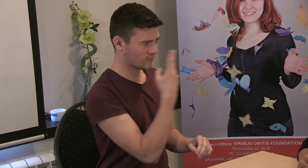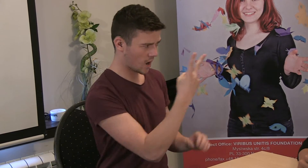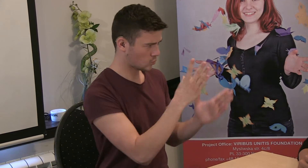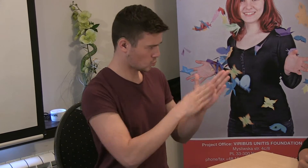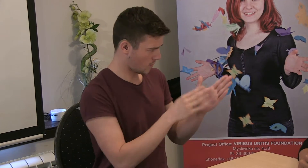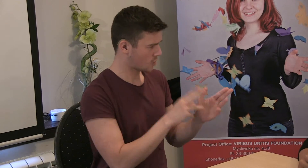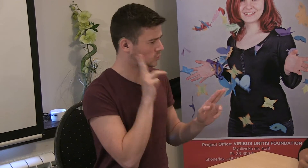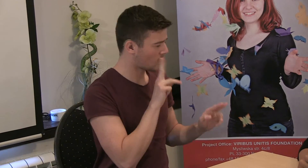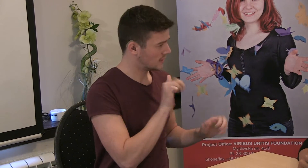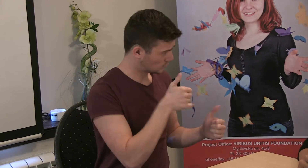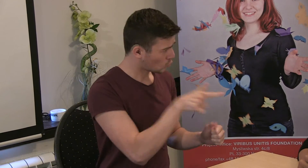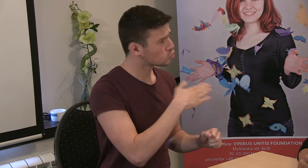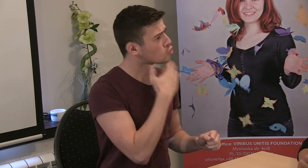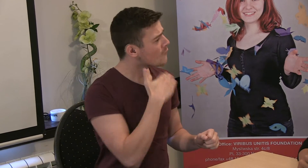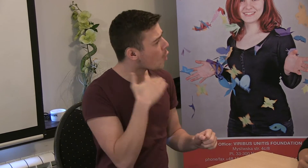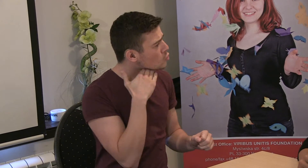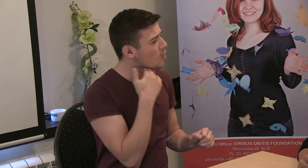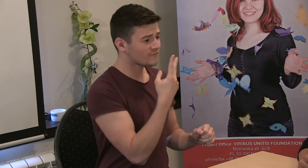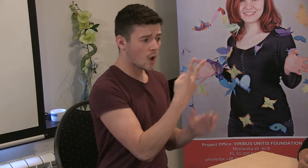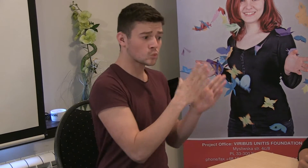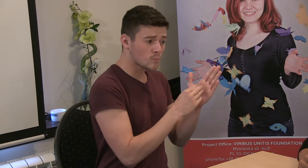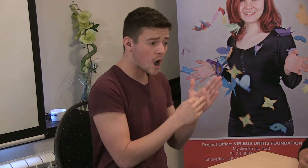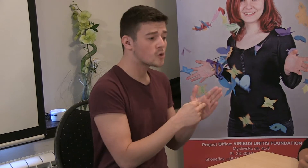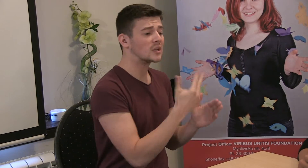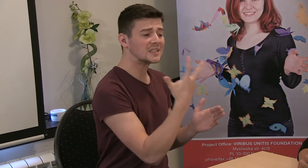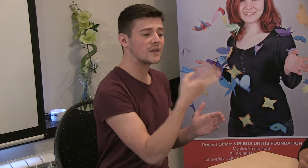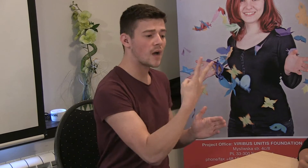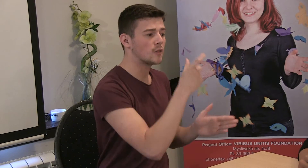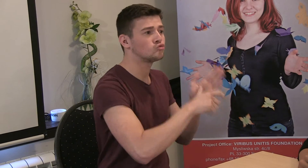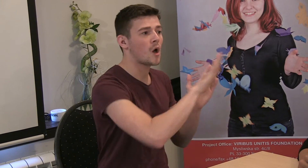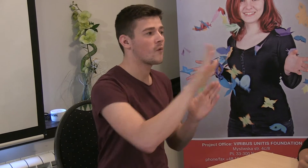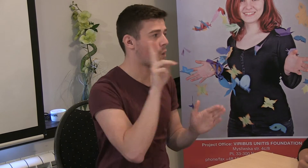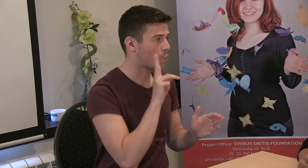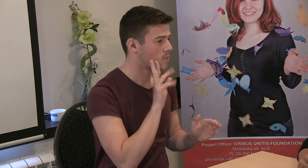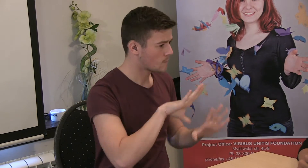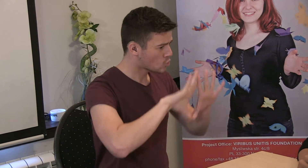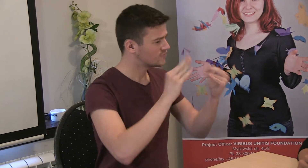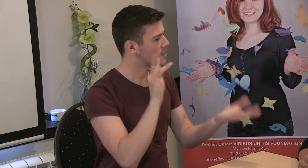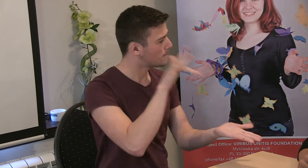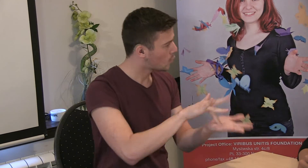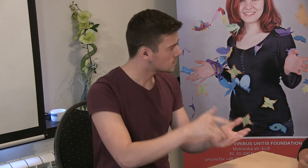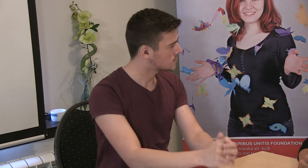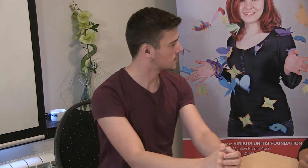Ja vidim da imate samo dva tumača na 320 članova.